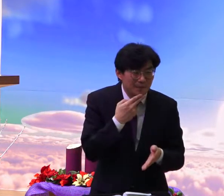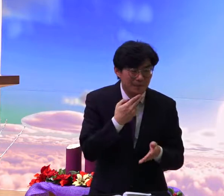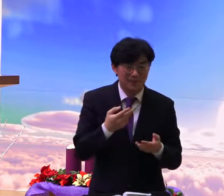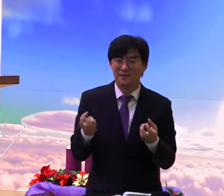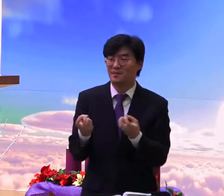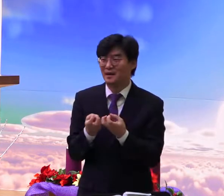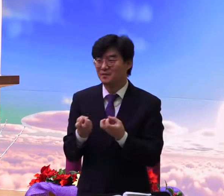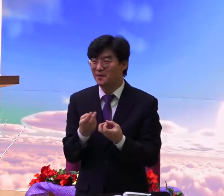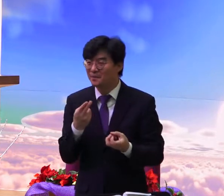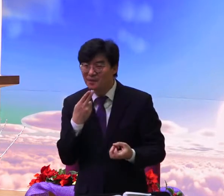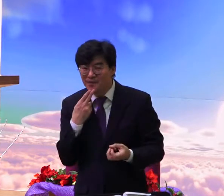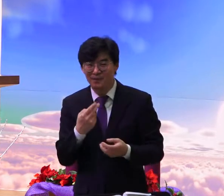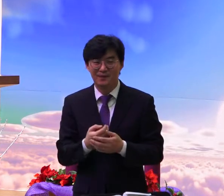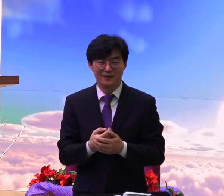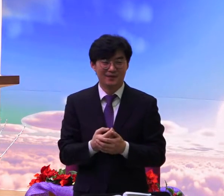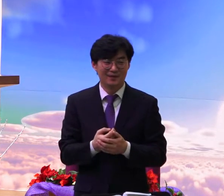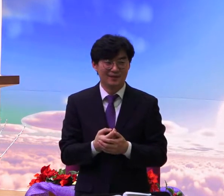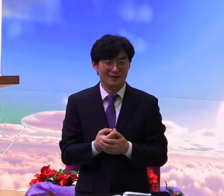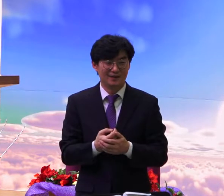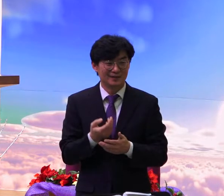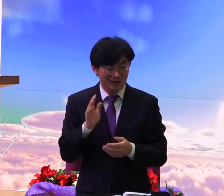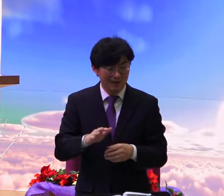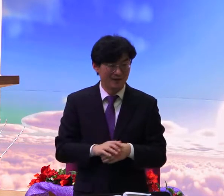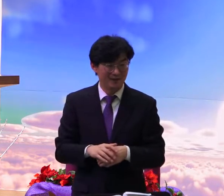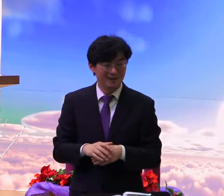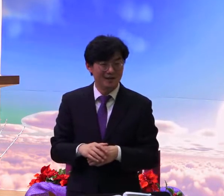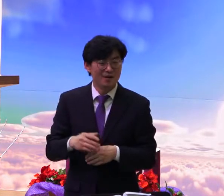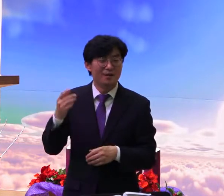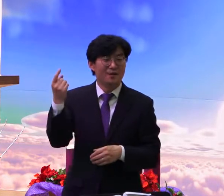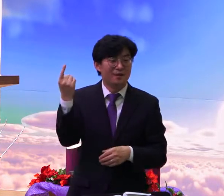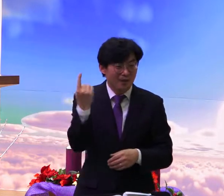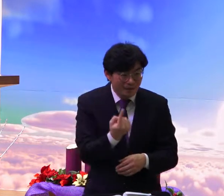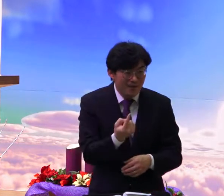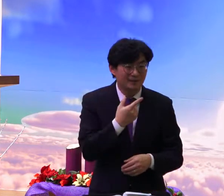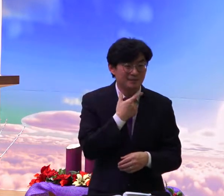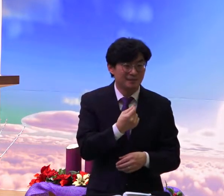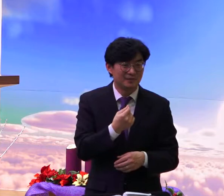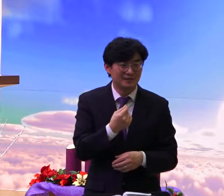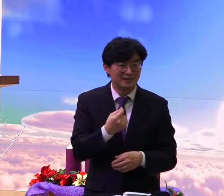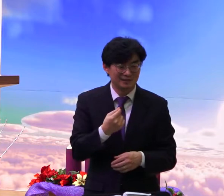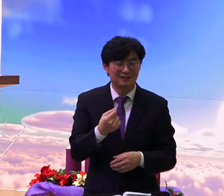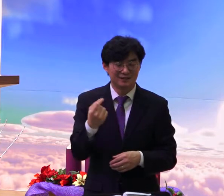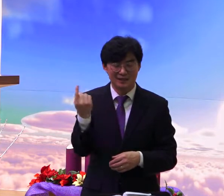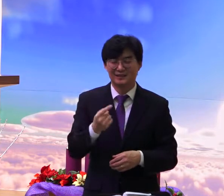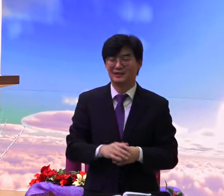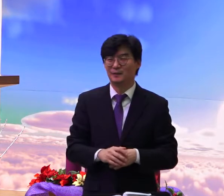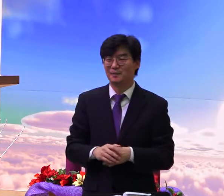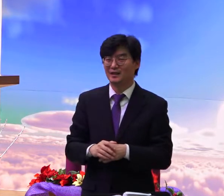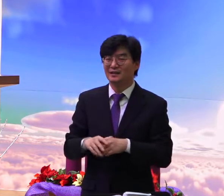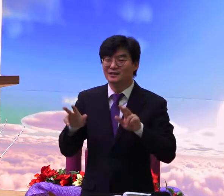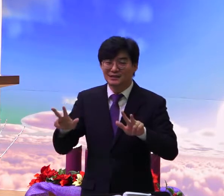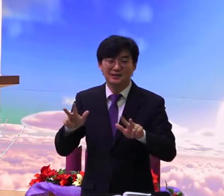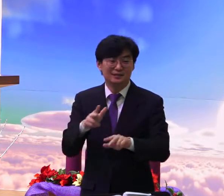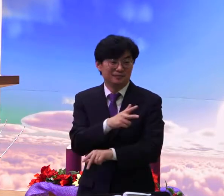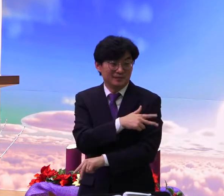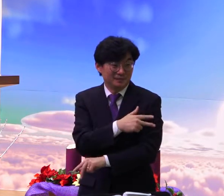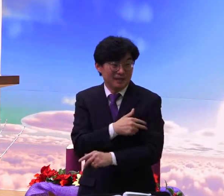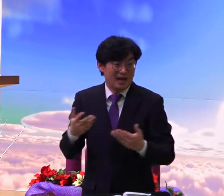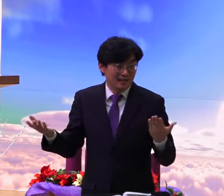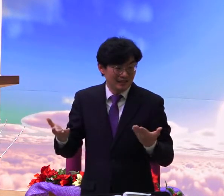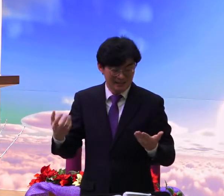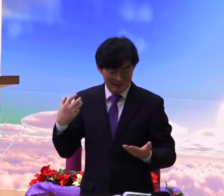사명, 그것이 나의 조건과 내가 가지고 있는 것들을 따지기 이전에 하나님께서 맡겨주신 거룩한 소명이고